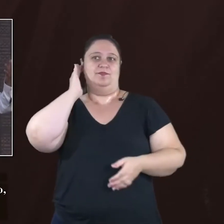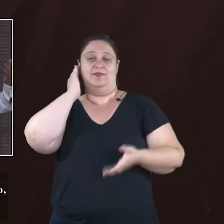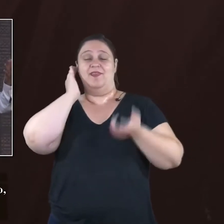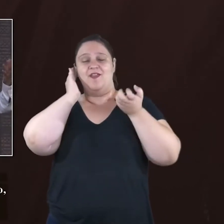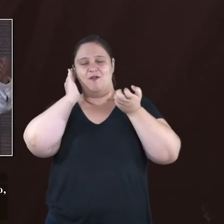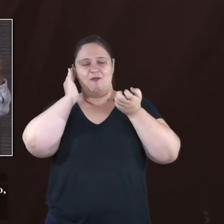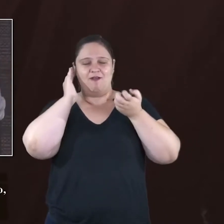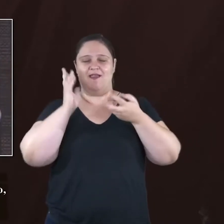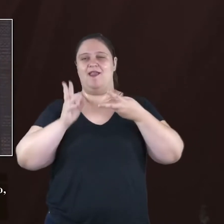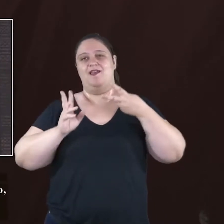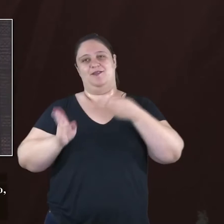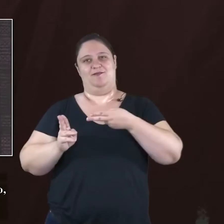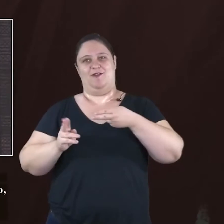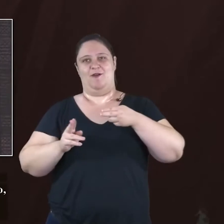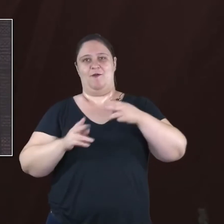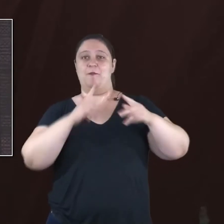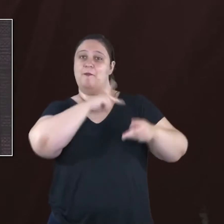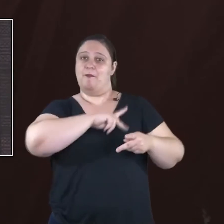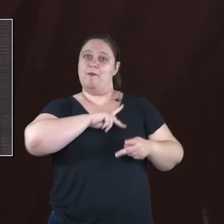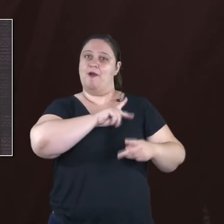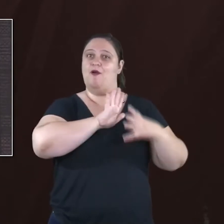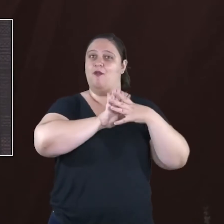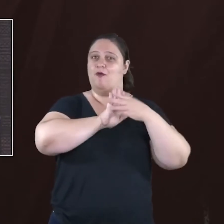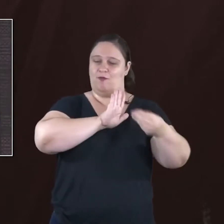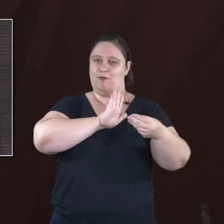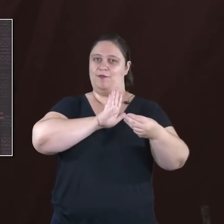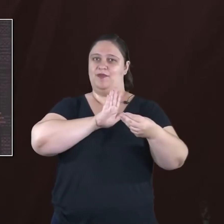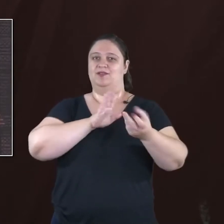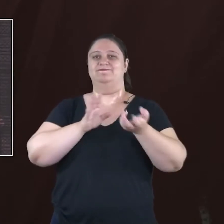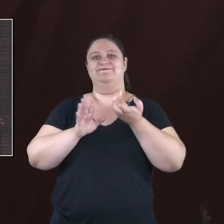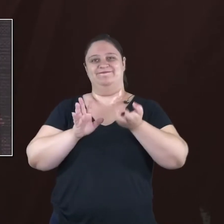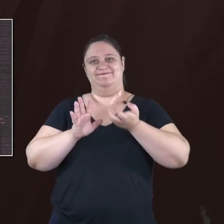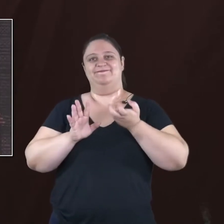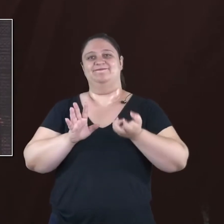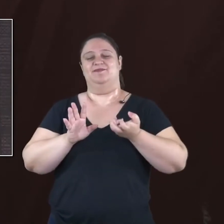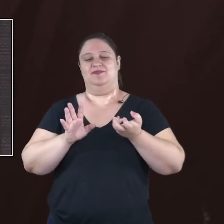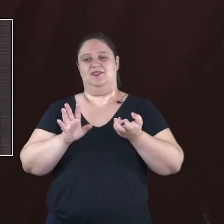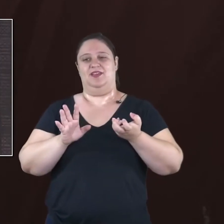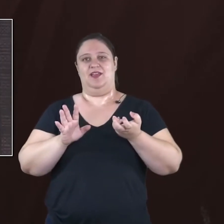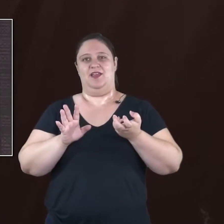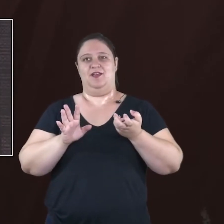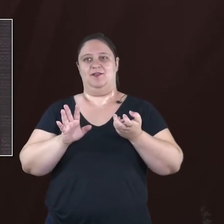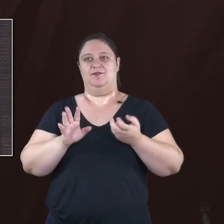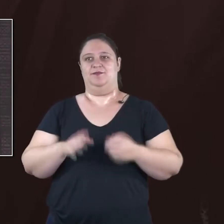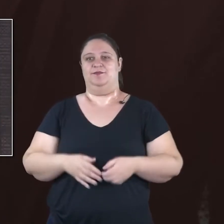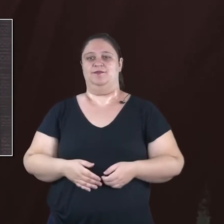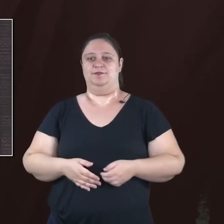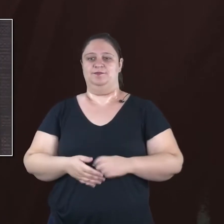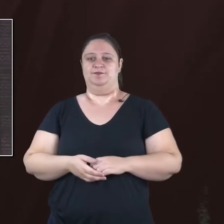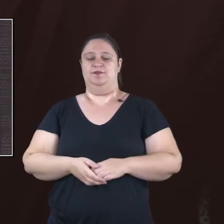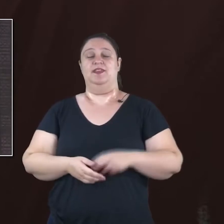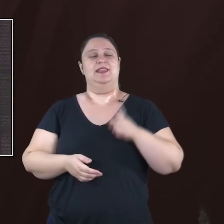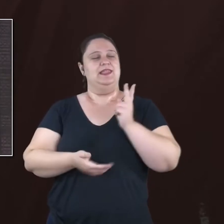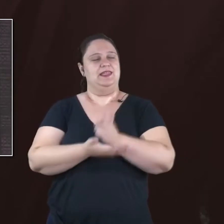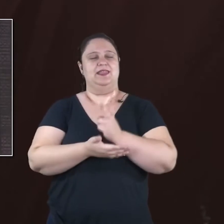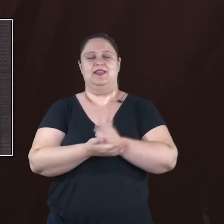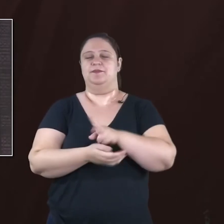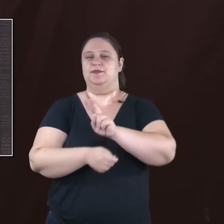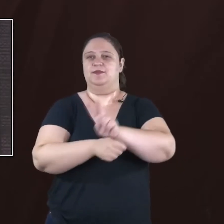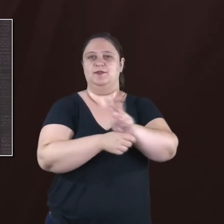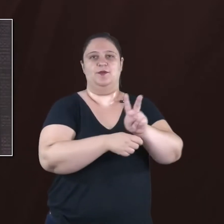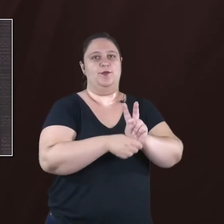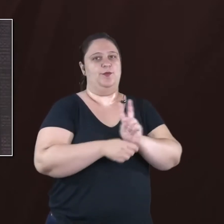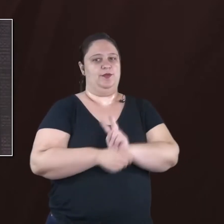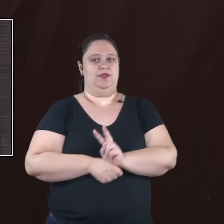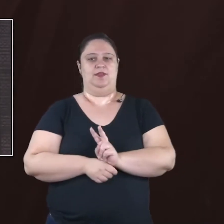modelo. Quero seguir esse modelo. Nada buscando para mim, irmãos, e também cuidando-me para que eu não